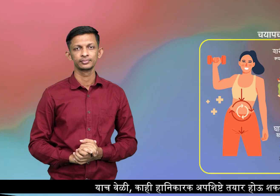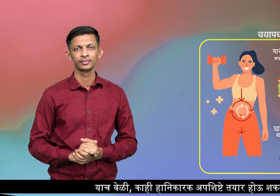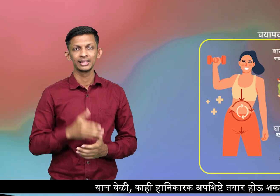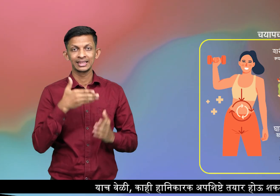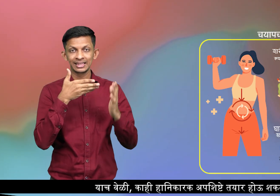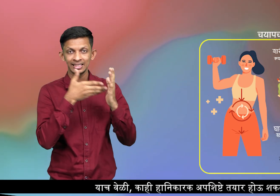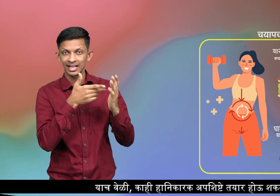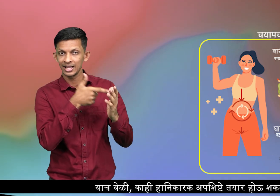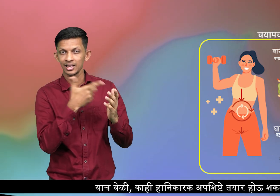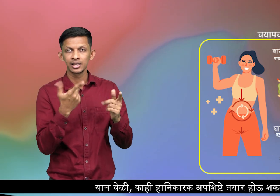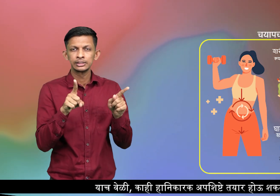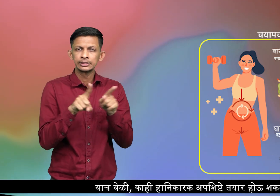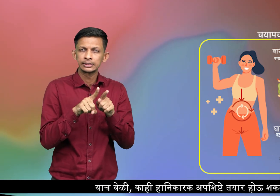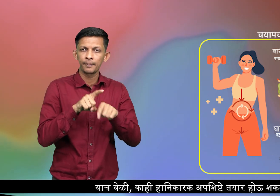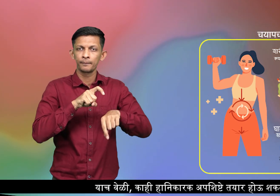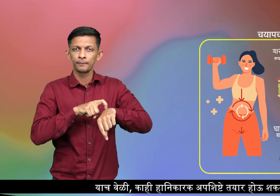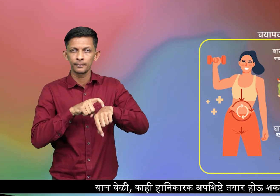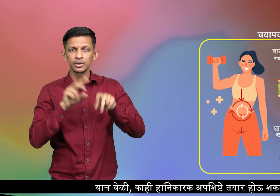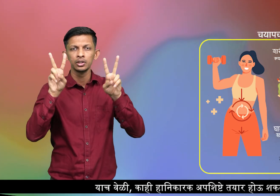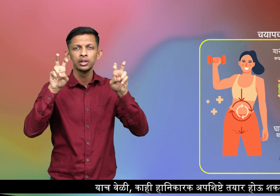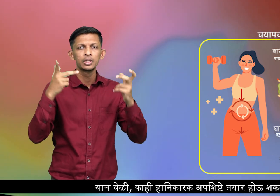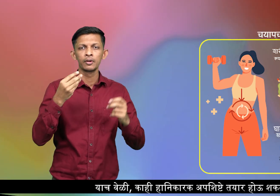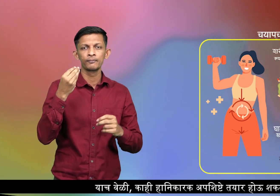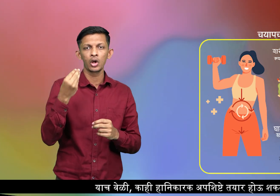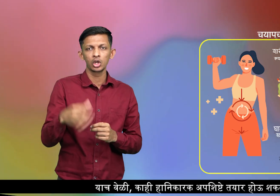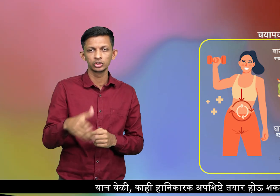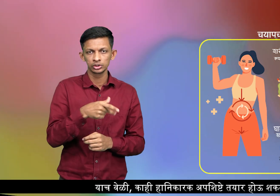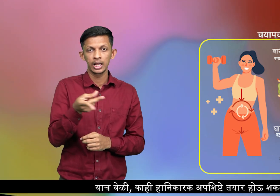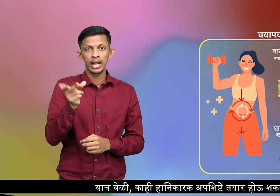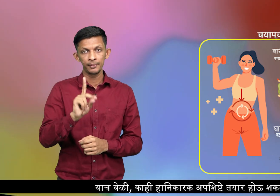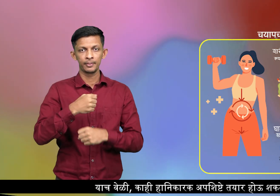याच वेळी काही हानिकारक अपशिष्टे तयार होऊ शकतात,